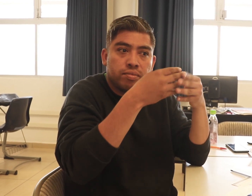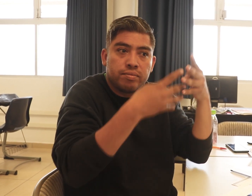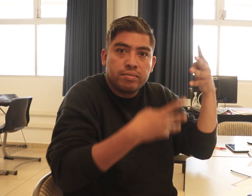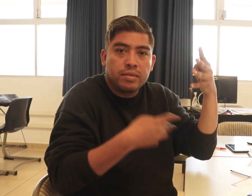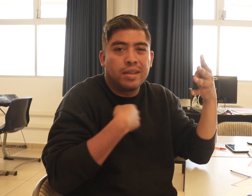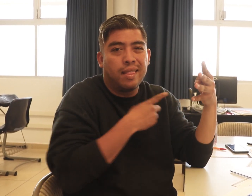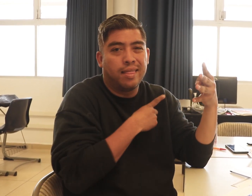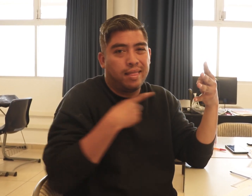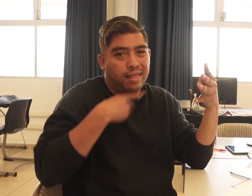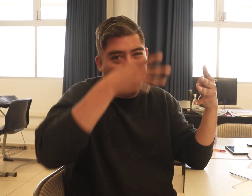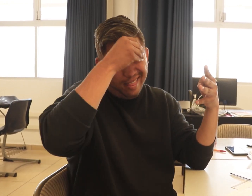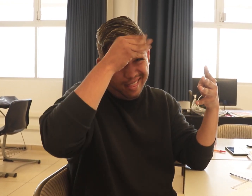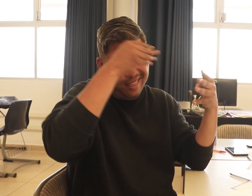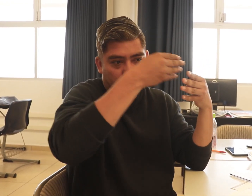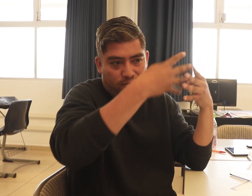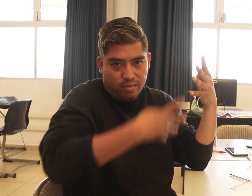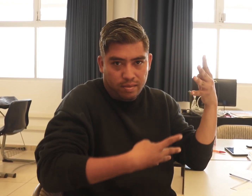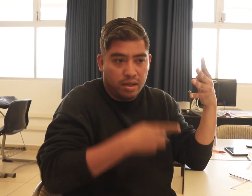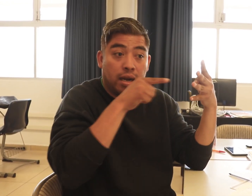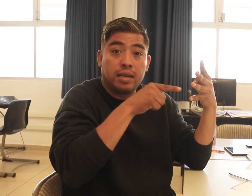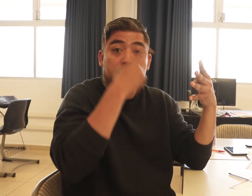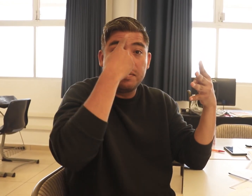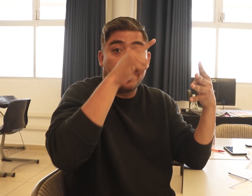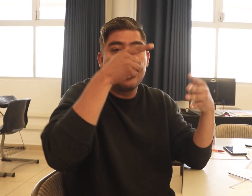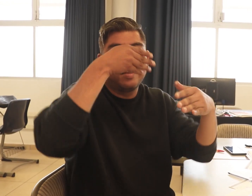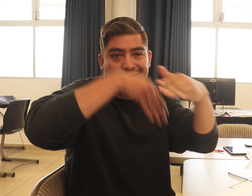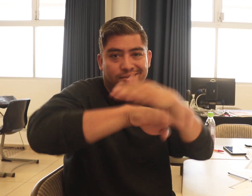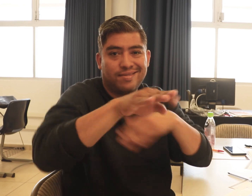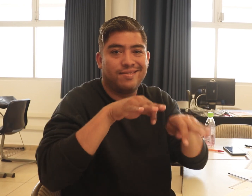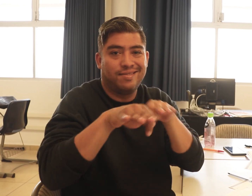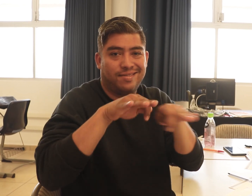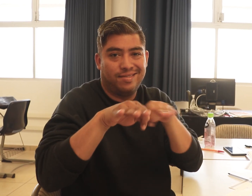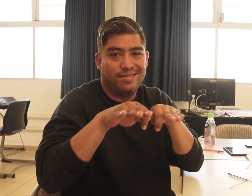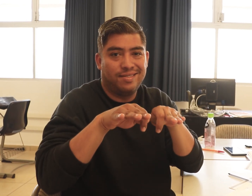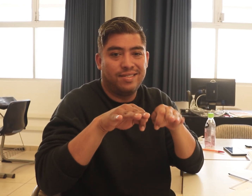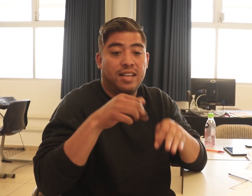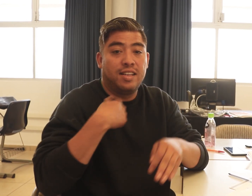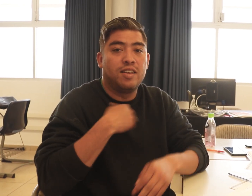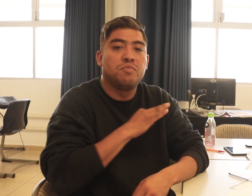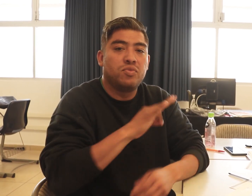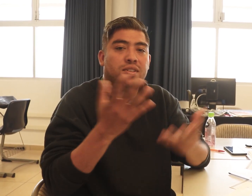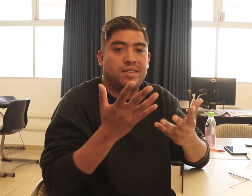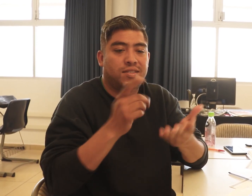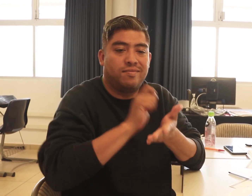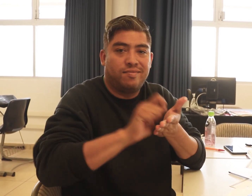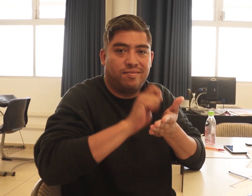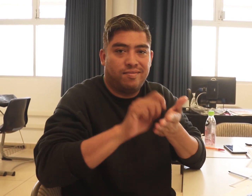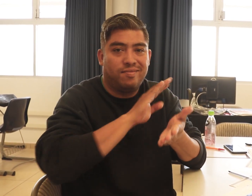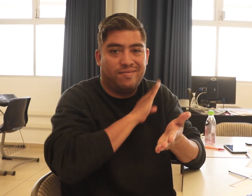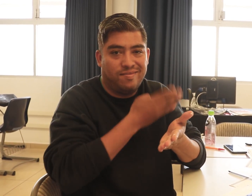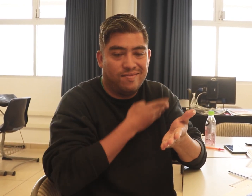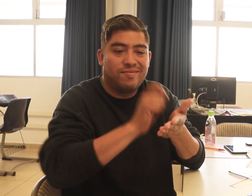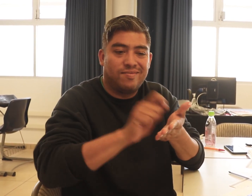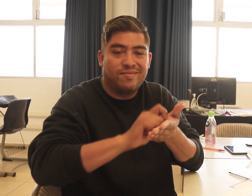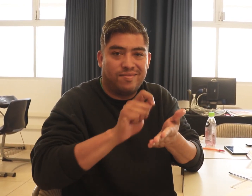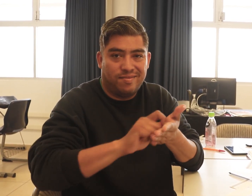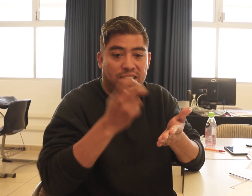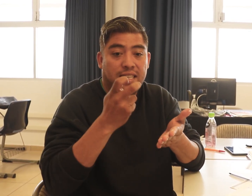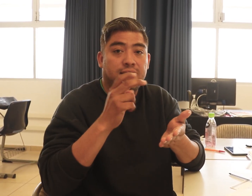va a ayudar para poder encontrar un trabajo y podernos comunicar mejor con nuestros compañeros oyentes. Pero también